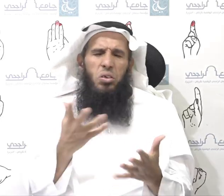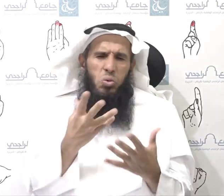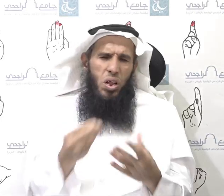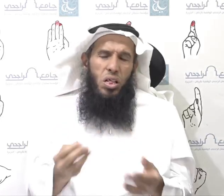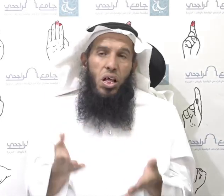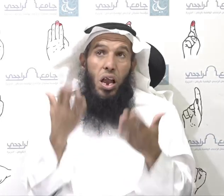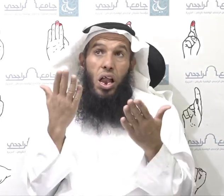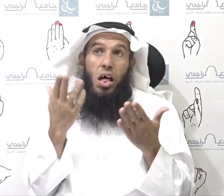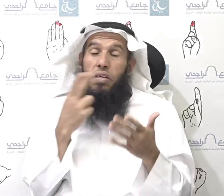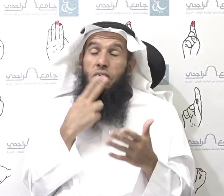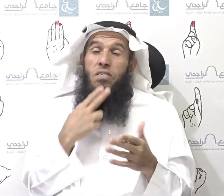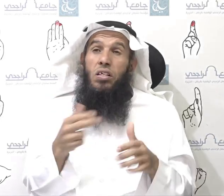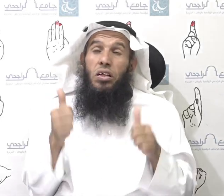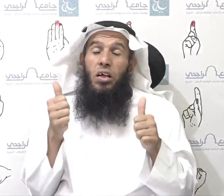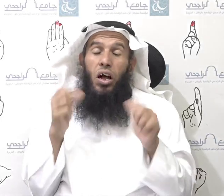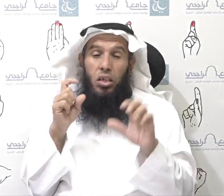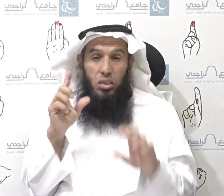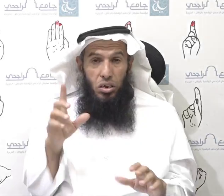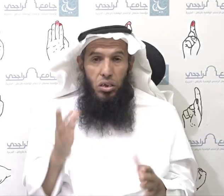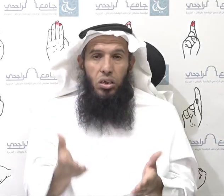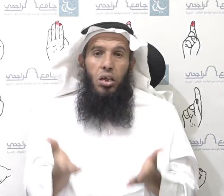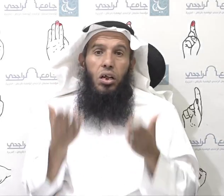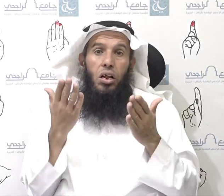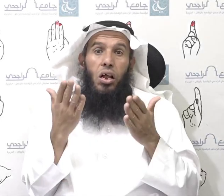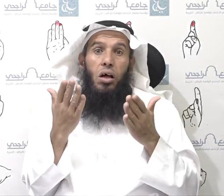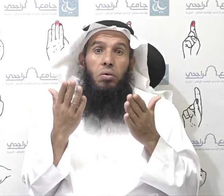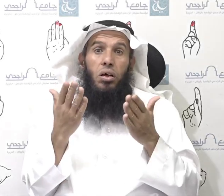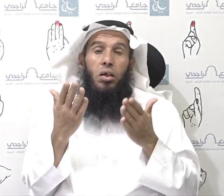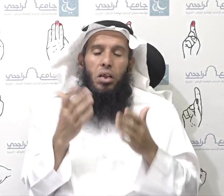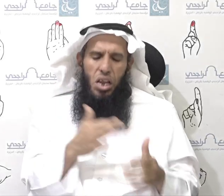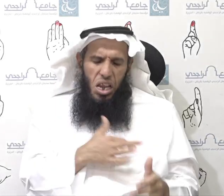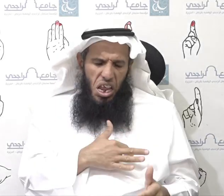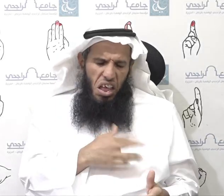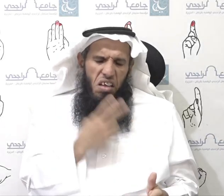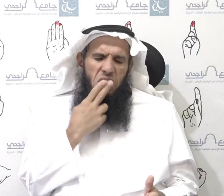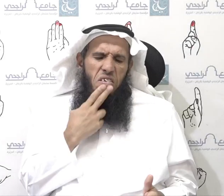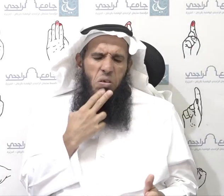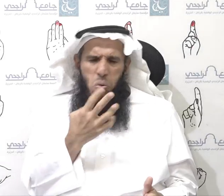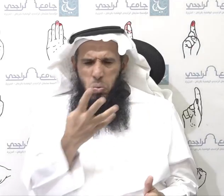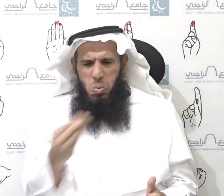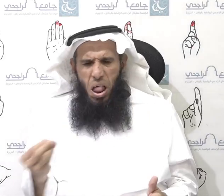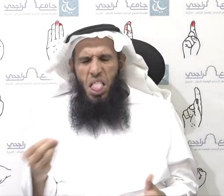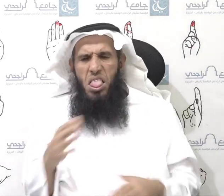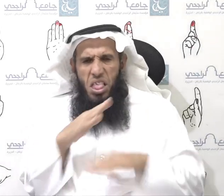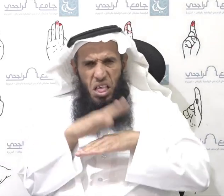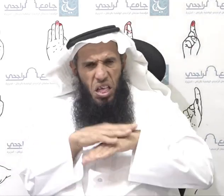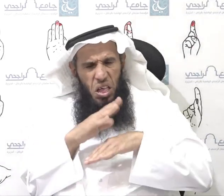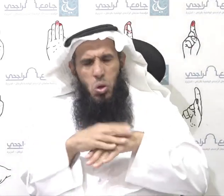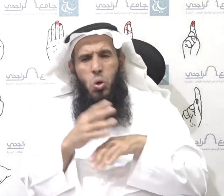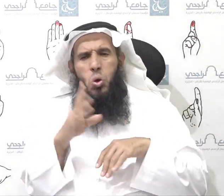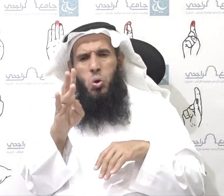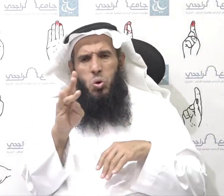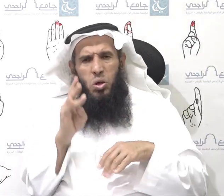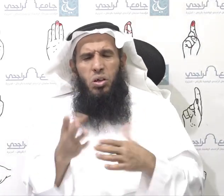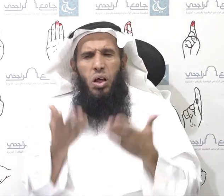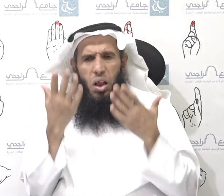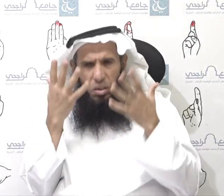كل شيء قدير. اللهم أصلح لنا نياتنا وذرياتنا وأزواجنا، واغفر اللهم